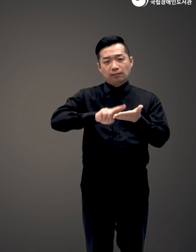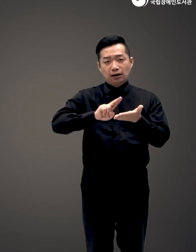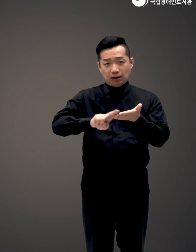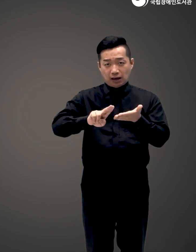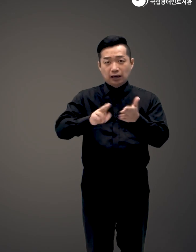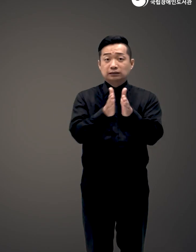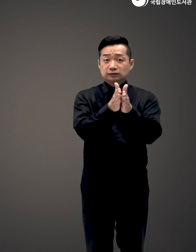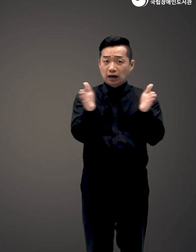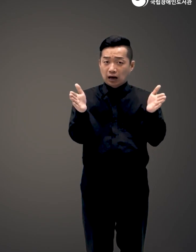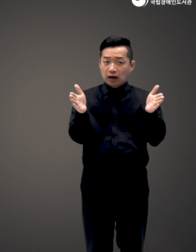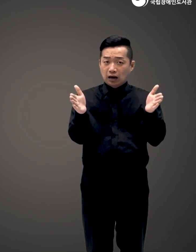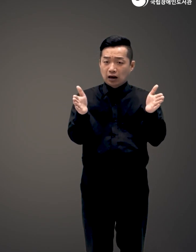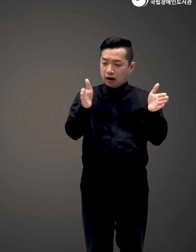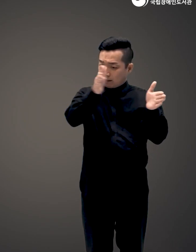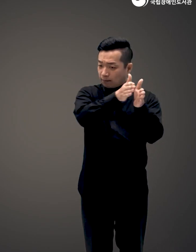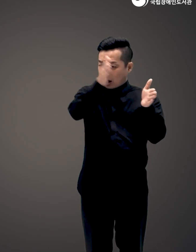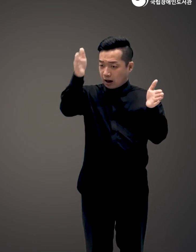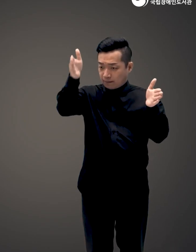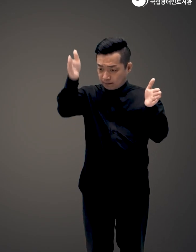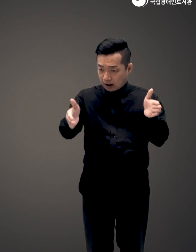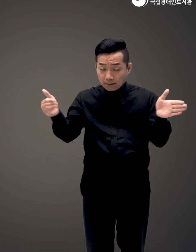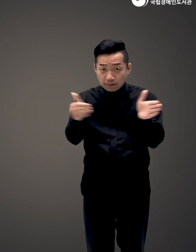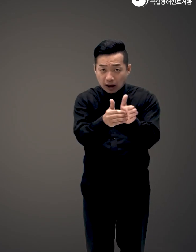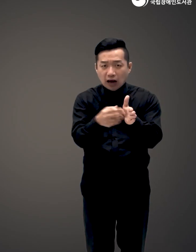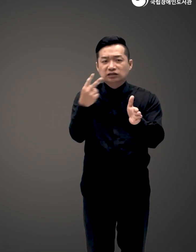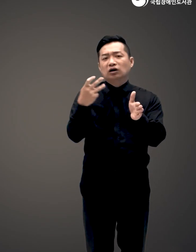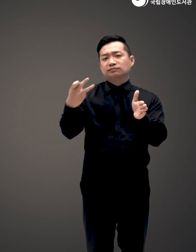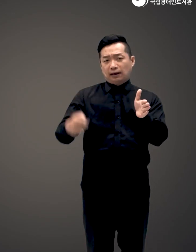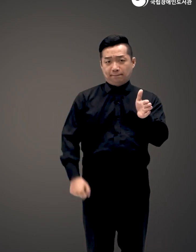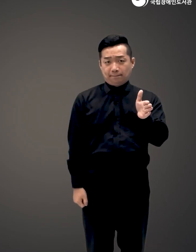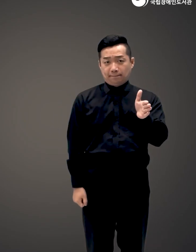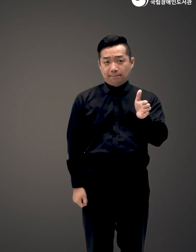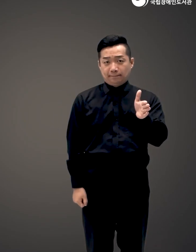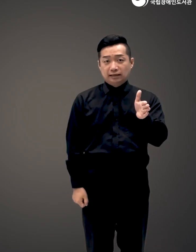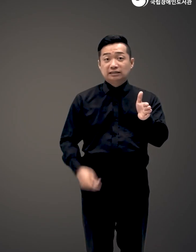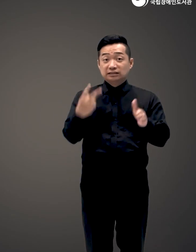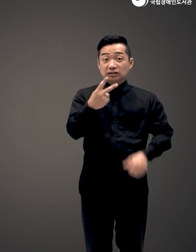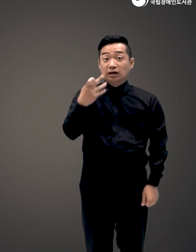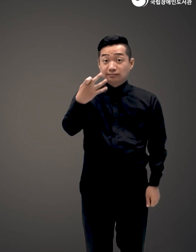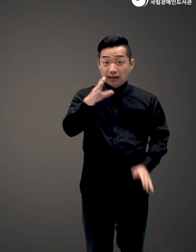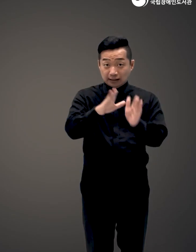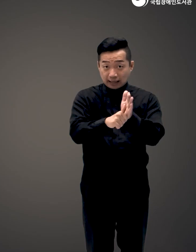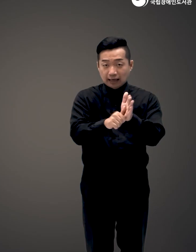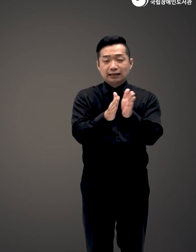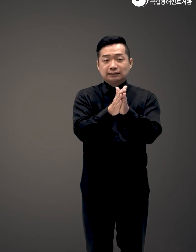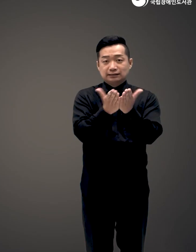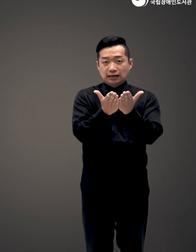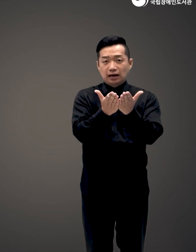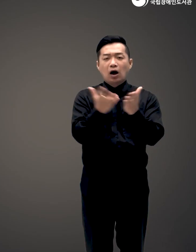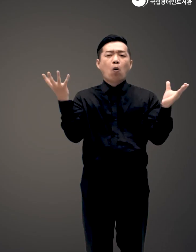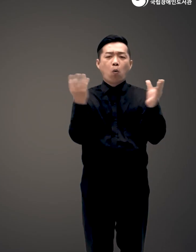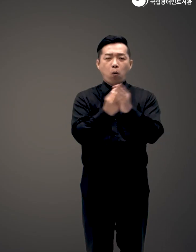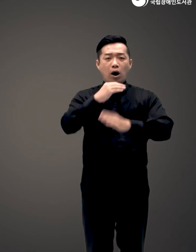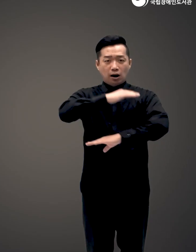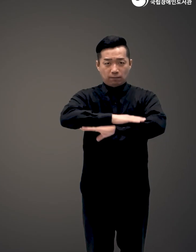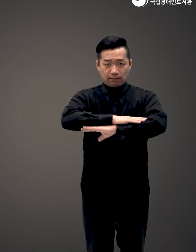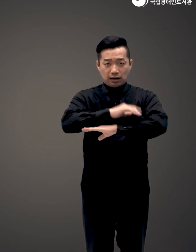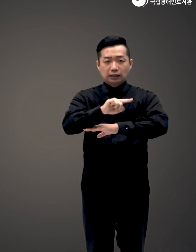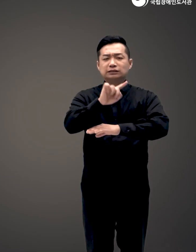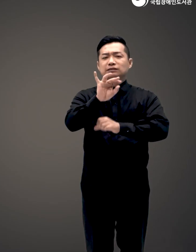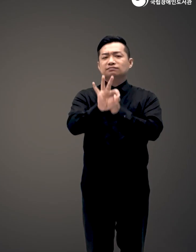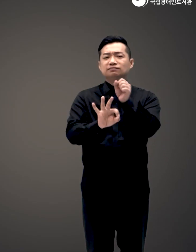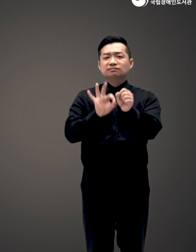2006년도부터 연재를 시작했고요. 그게 2013년도에 끝났어요. 그래서 2014년도에 이제 책이 나왔으니까